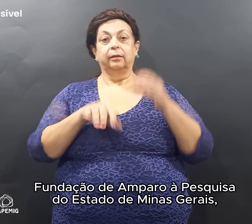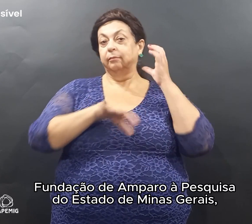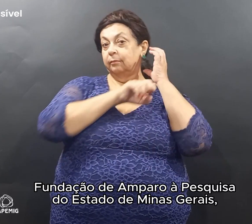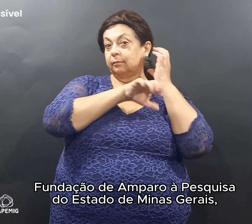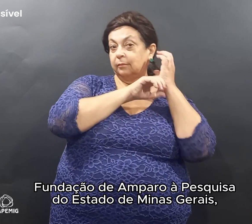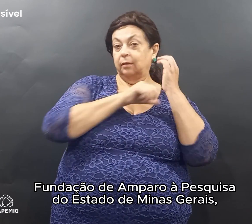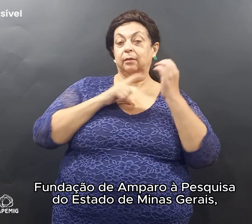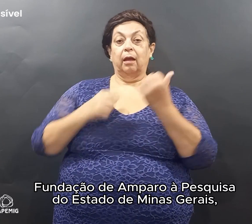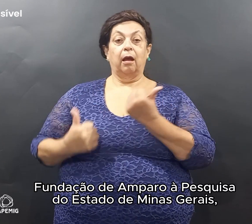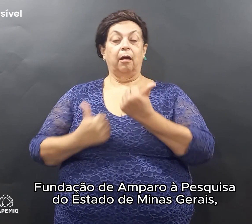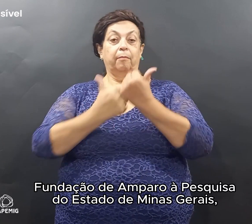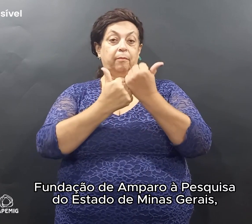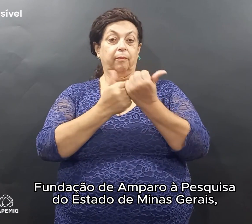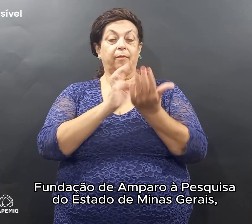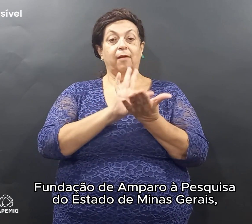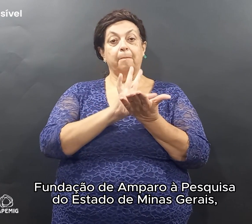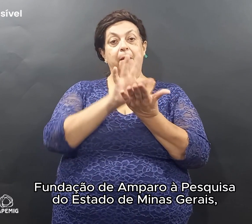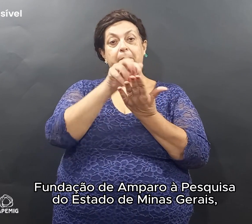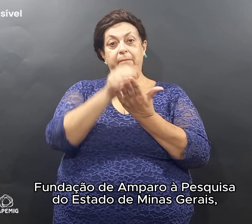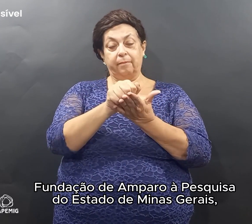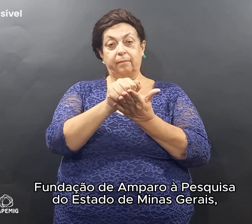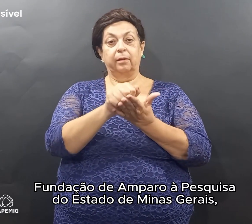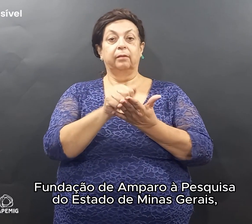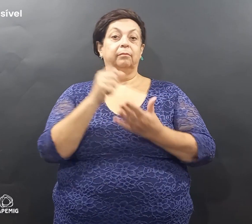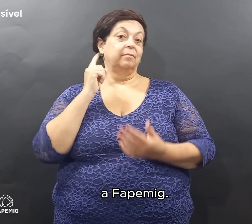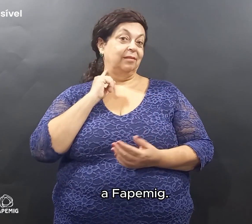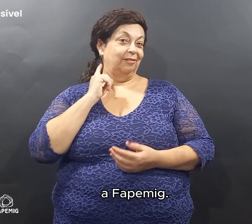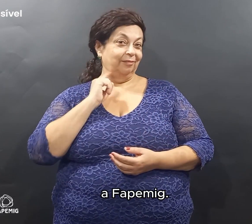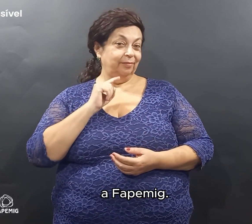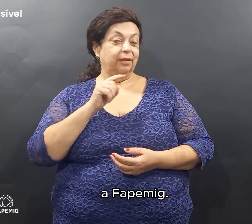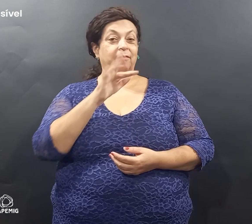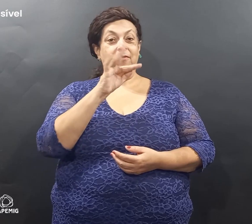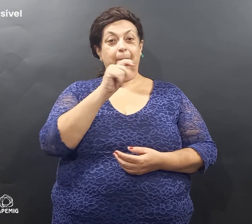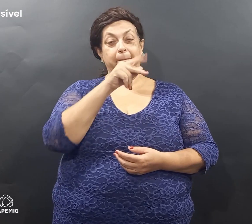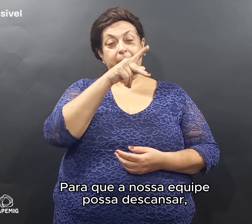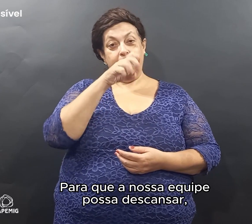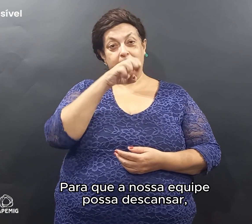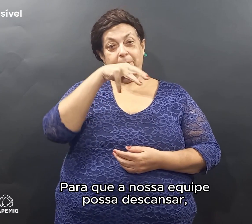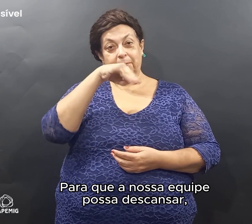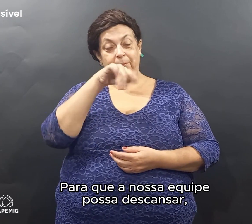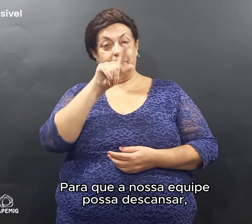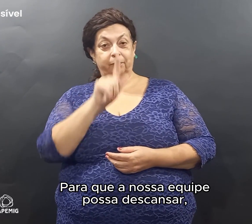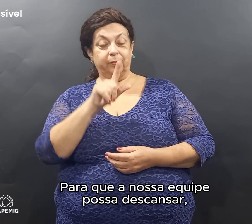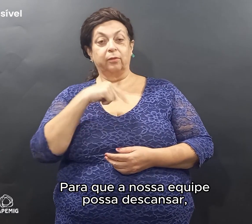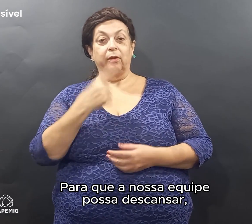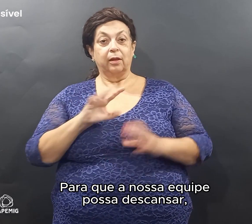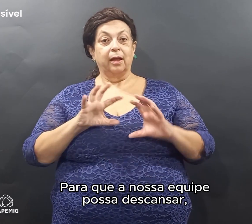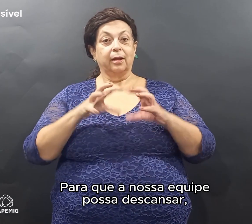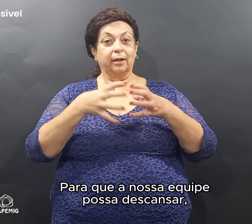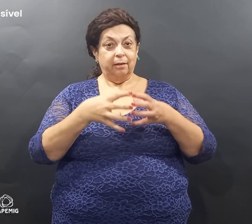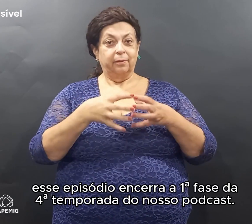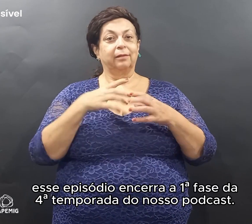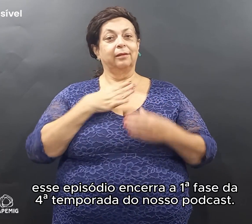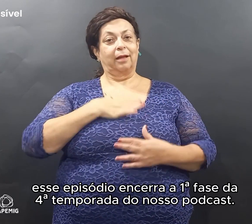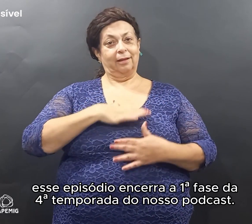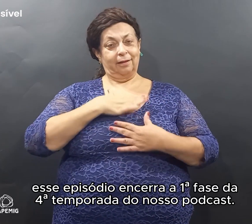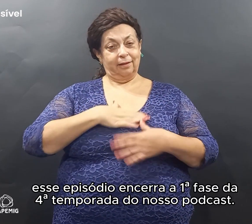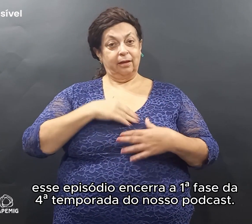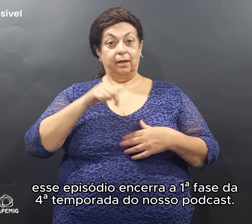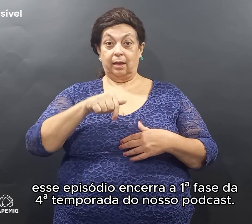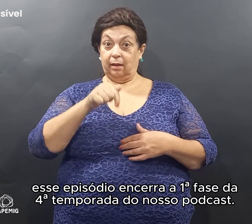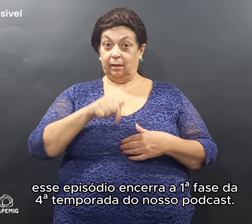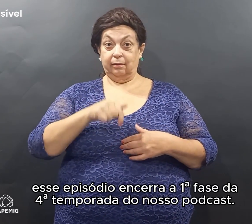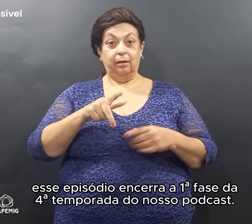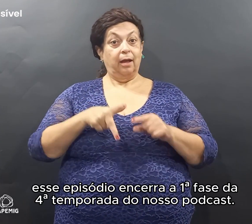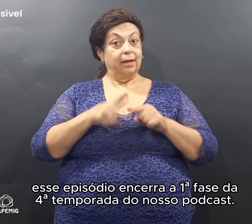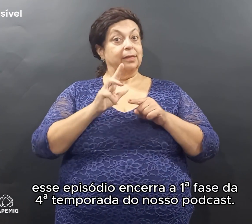apoio da Fundação de Amparo à Pesquisa do Estado de Minas Gerais, a FAPEMIG. Para que a nossa equipe possa descansar, esse episódio